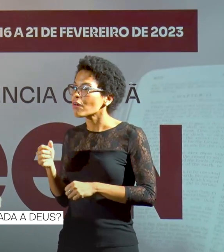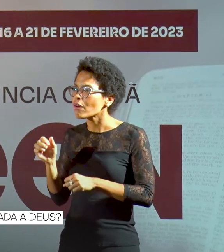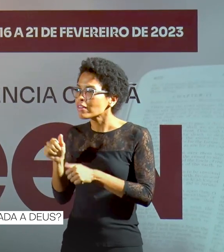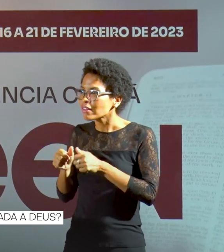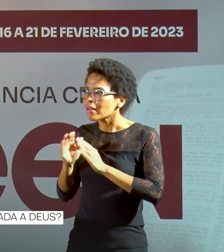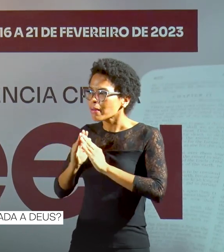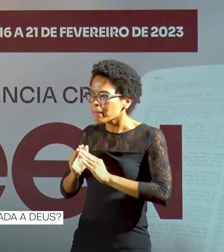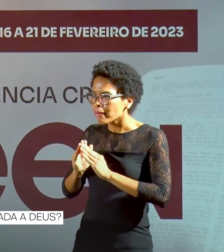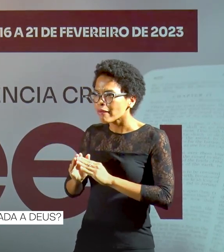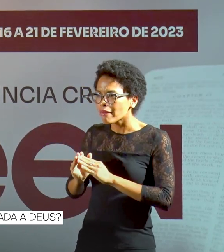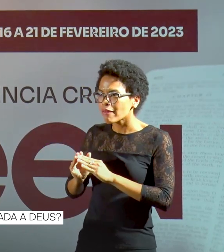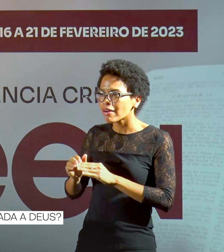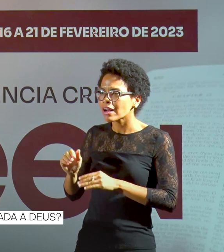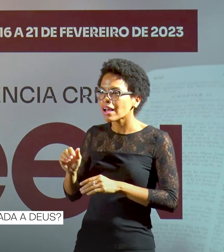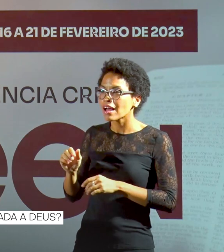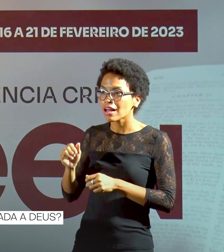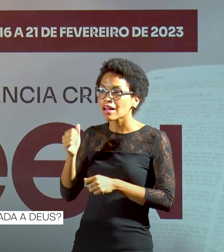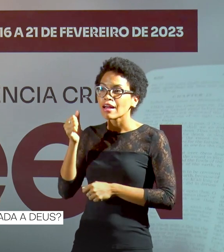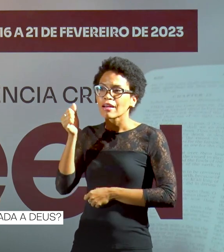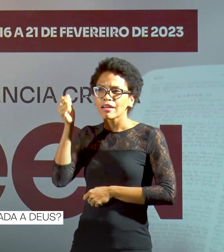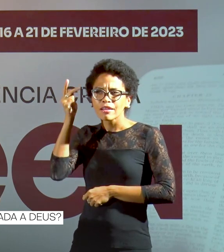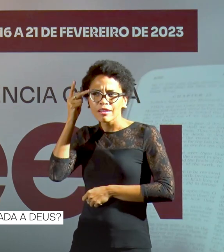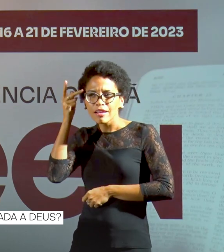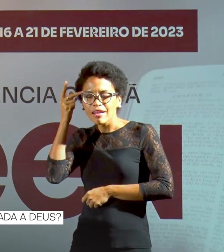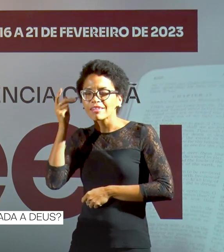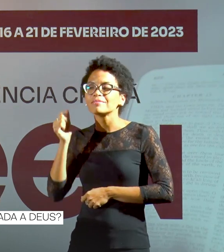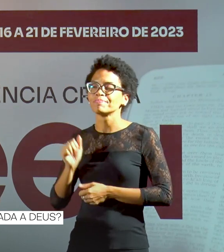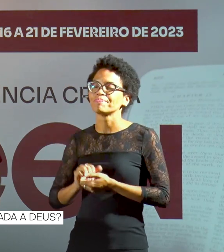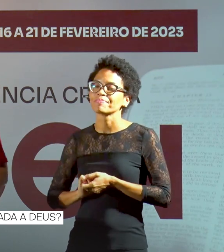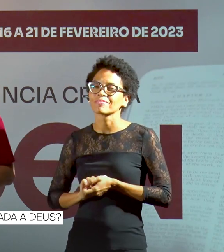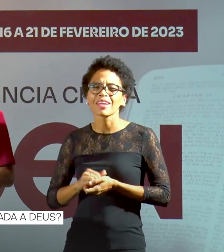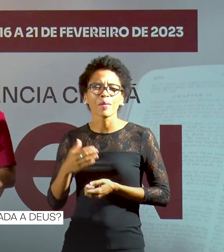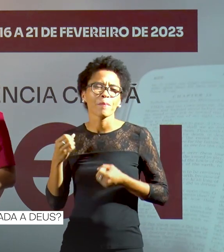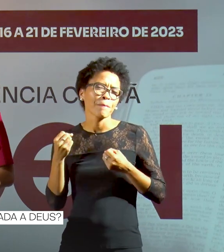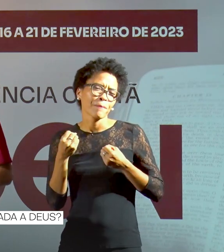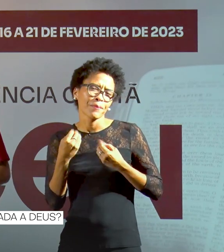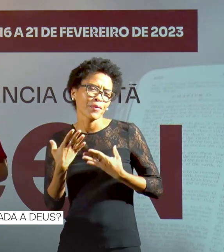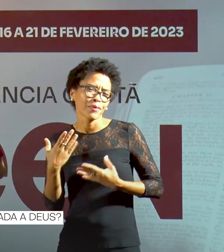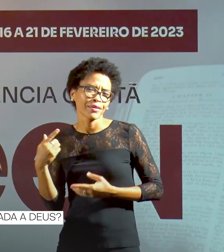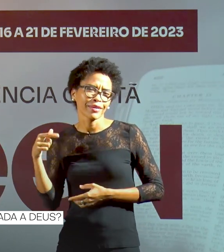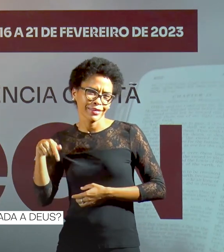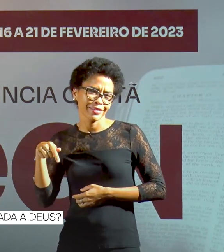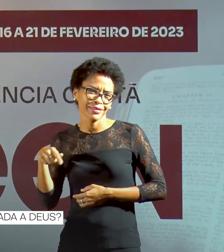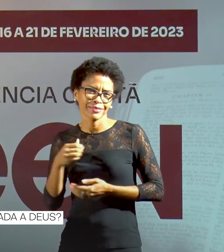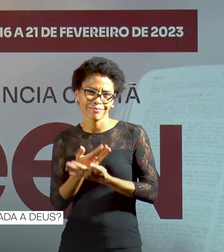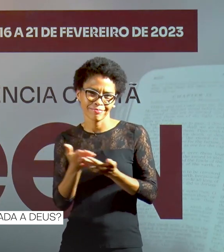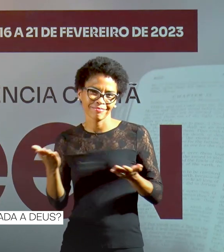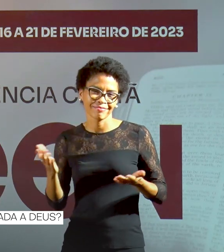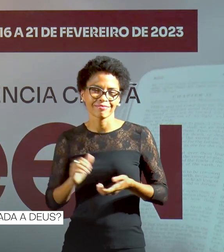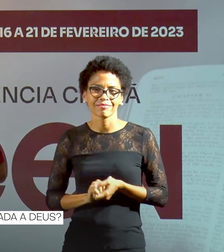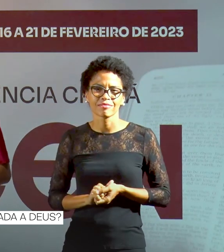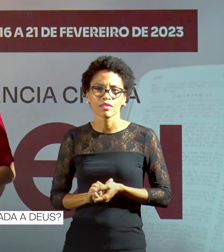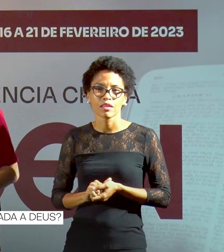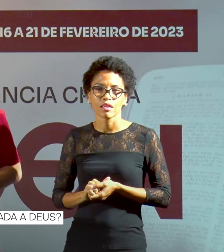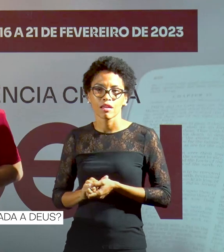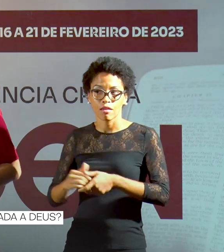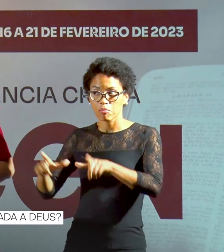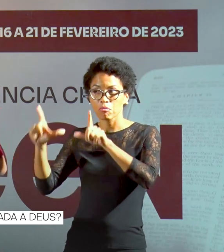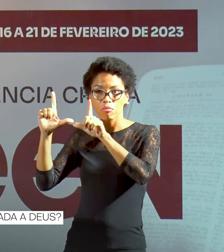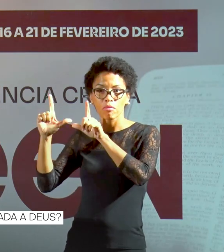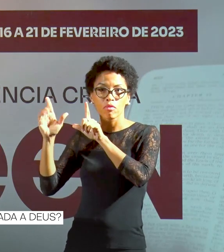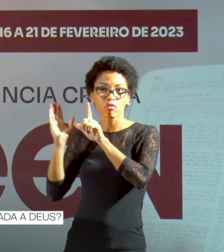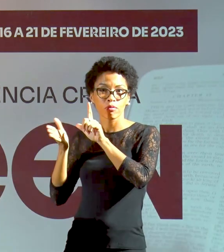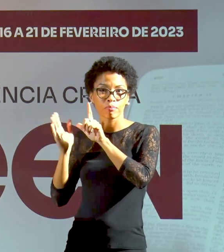quase perto de São Paulo tem uma alegria poder estar com vocês aqui hoje tá bom eu pode passar aí o slide